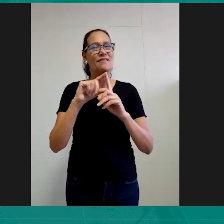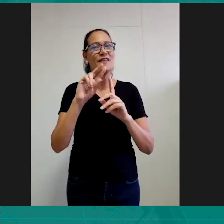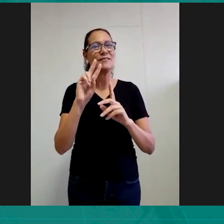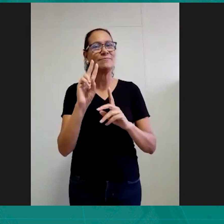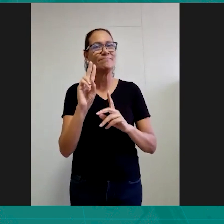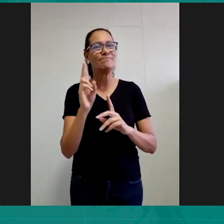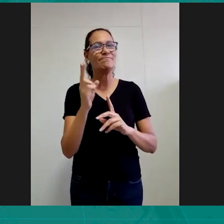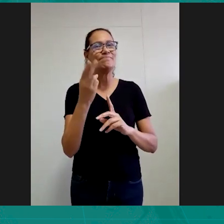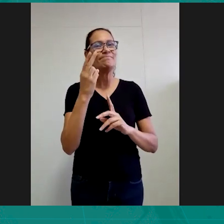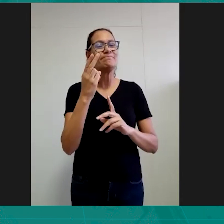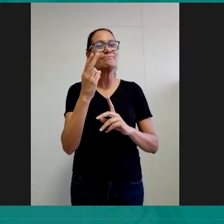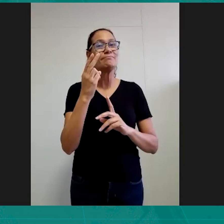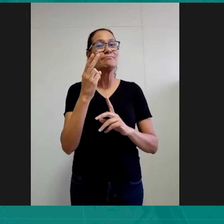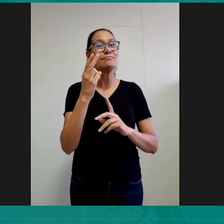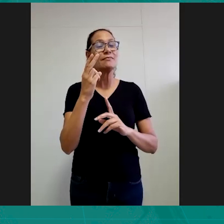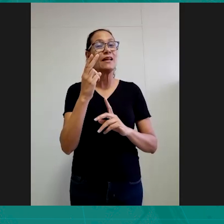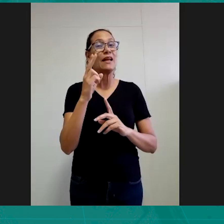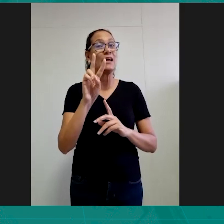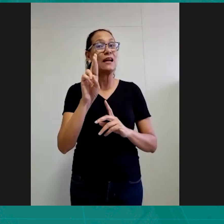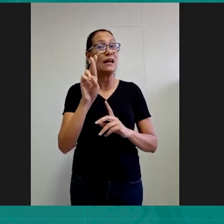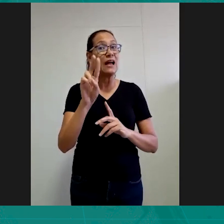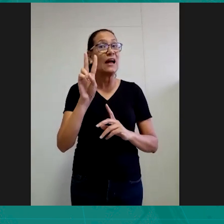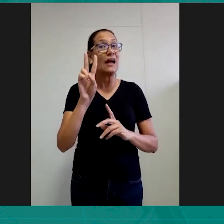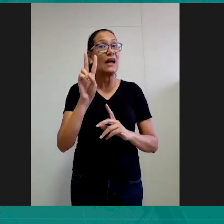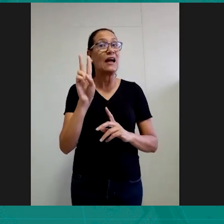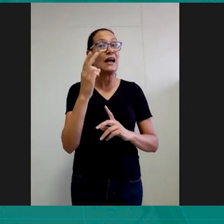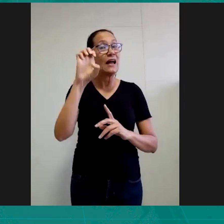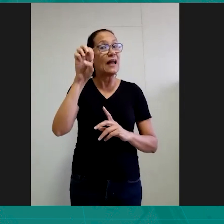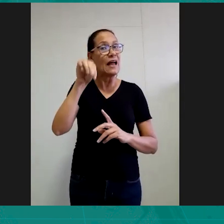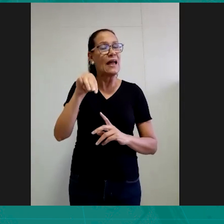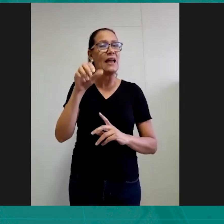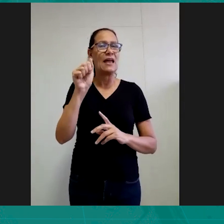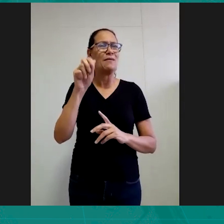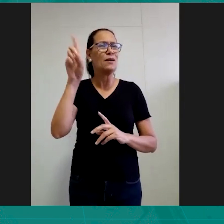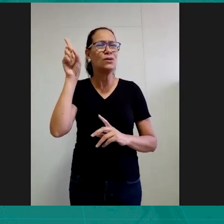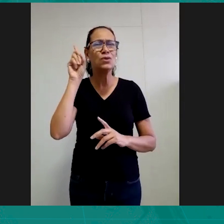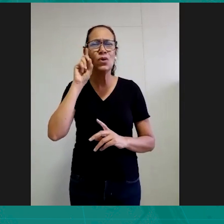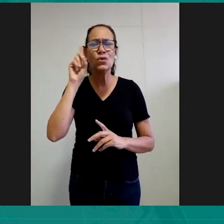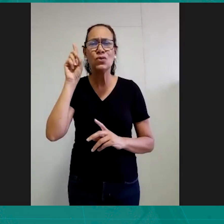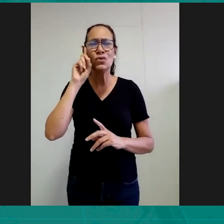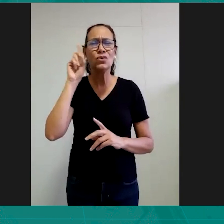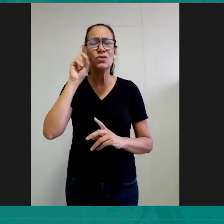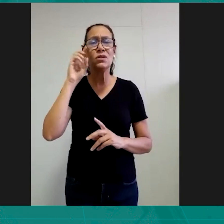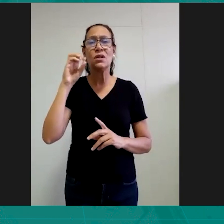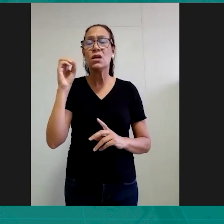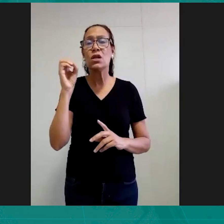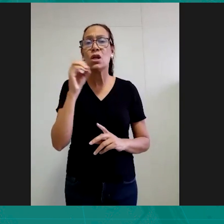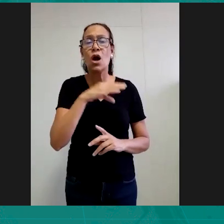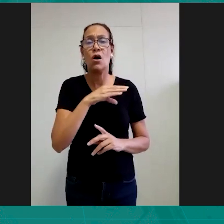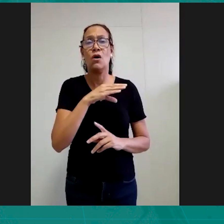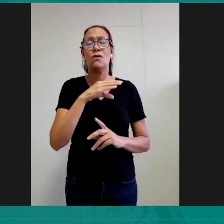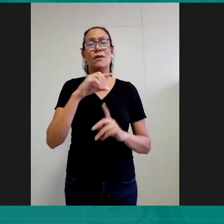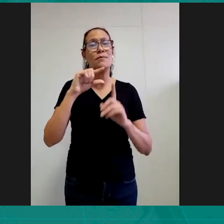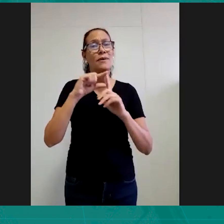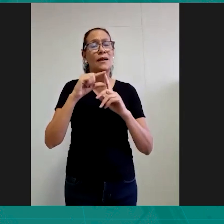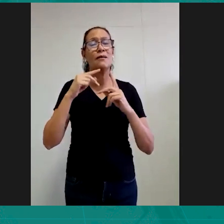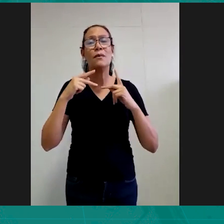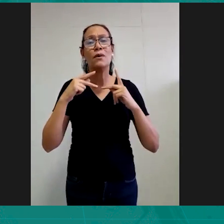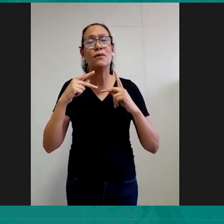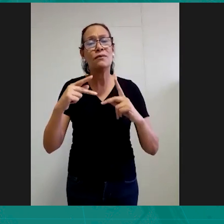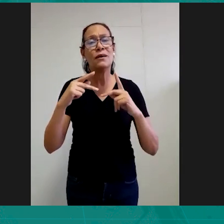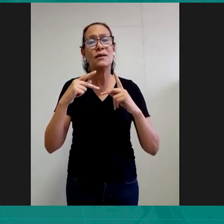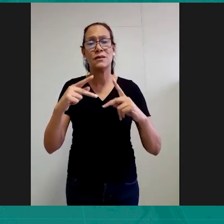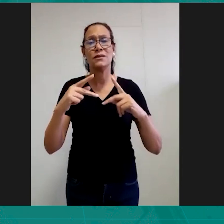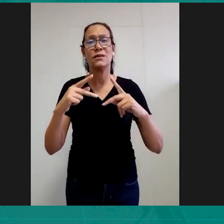dias. Toda semana tem a palavra nova que o Senhor fala conosco. A palavra profética, né? A